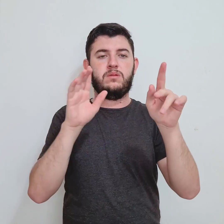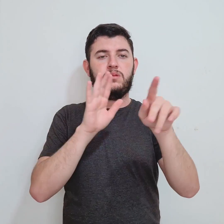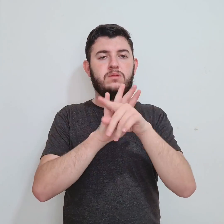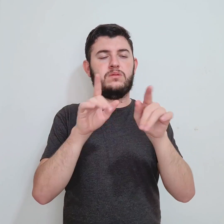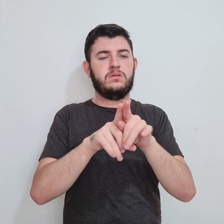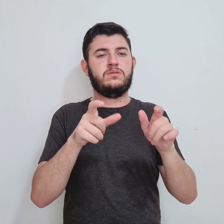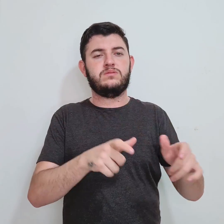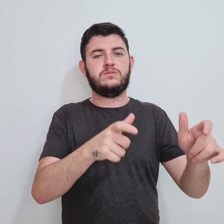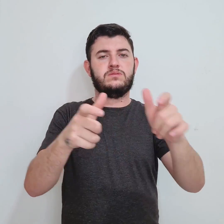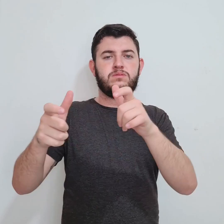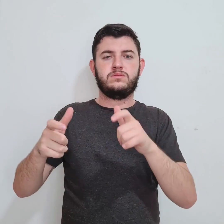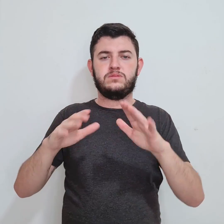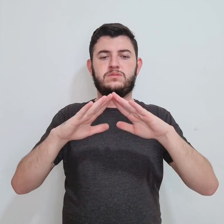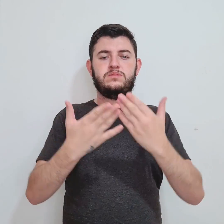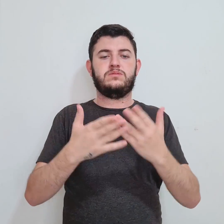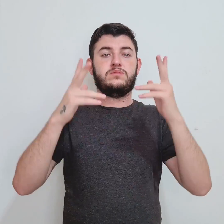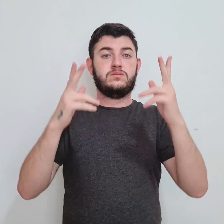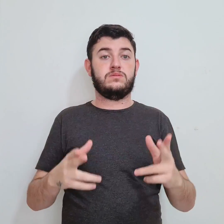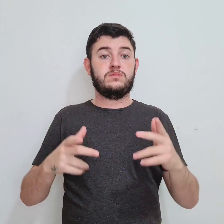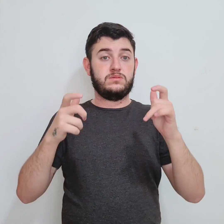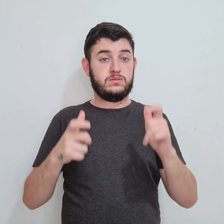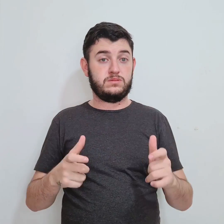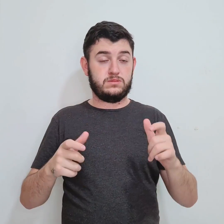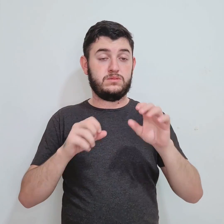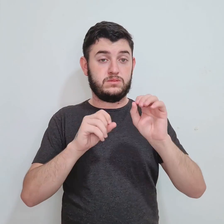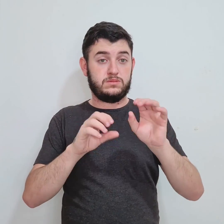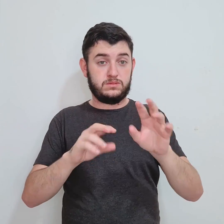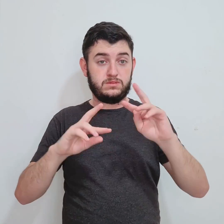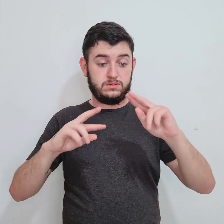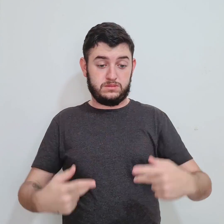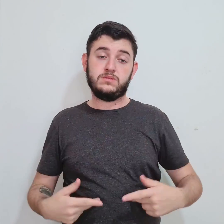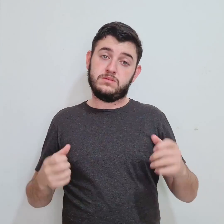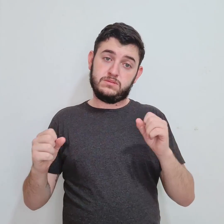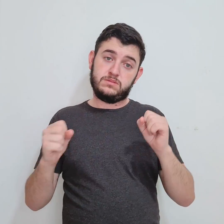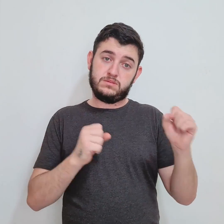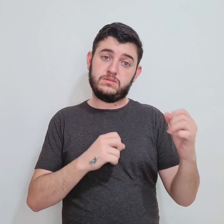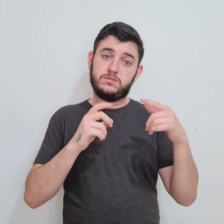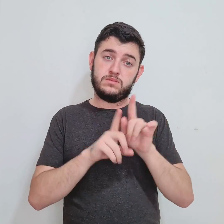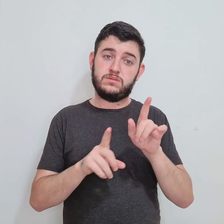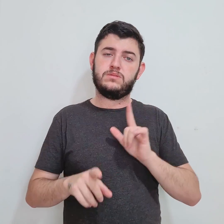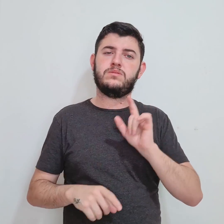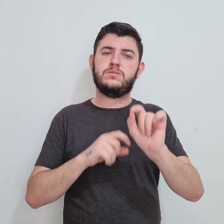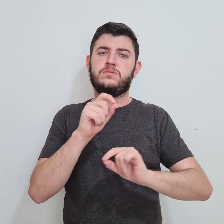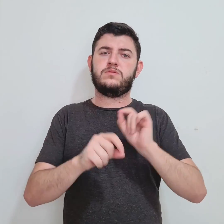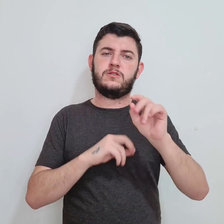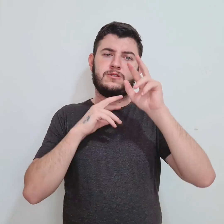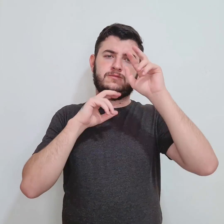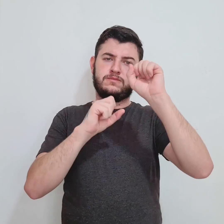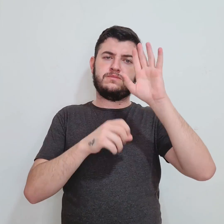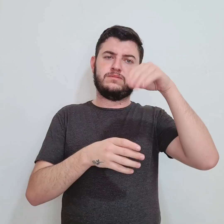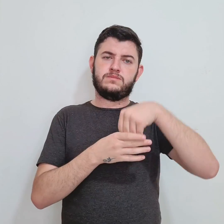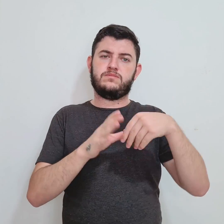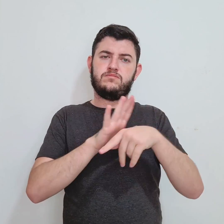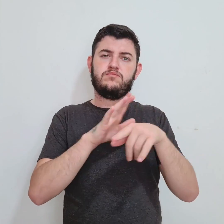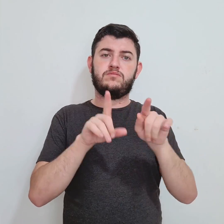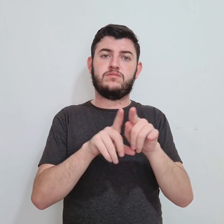espaço escolar como também um espaço de formação humana, e aí pode também ter um certo fortalecimento de um